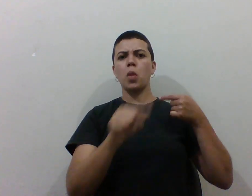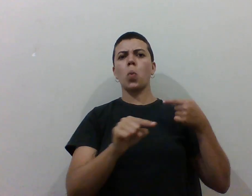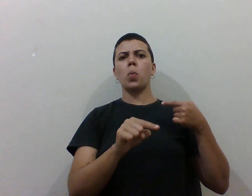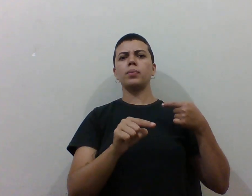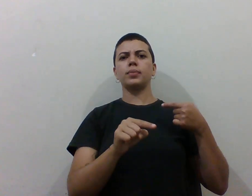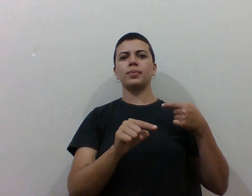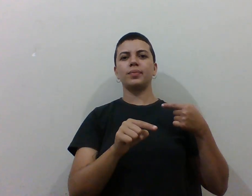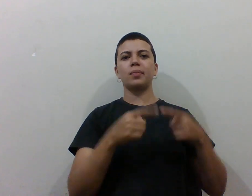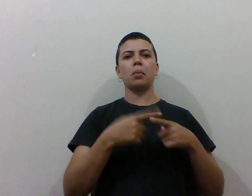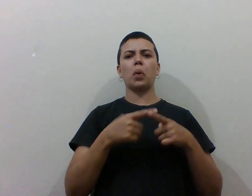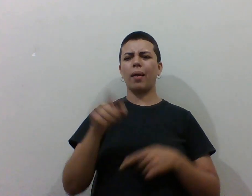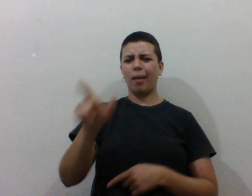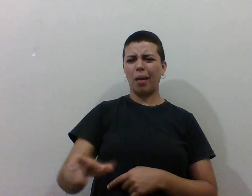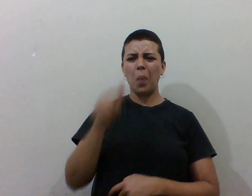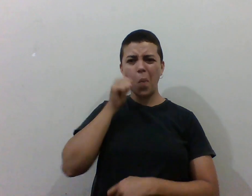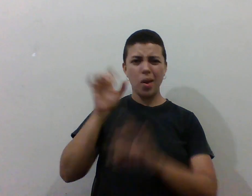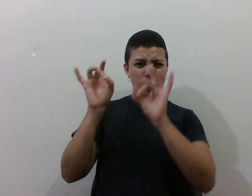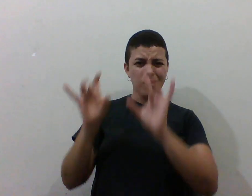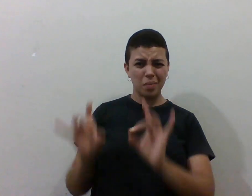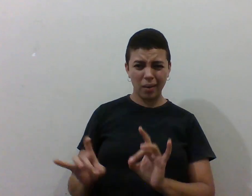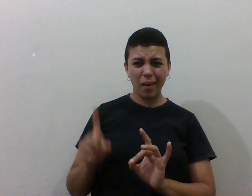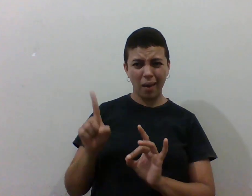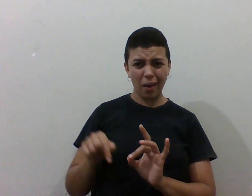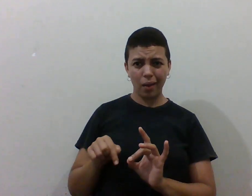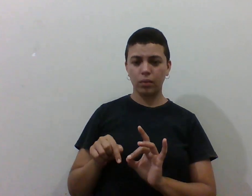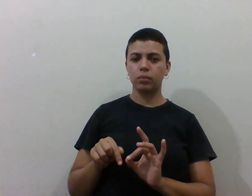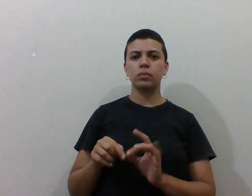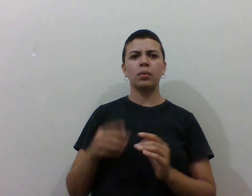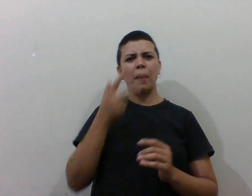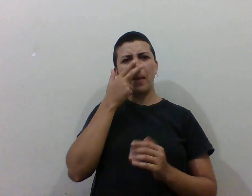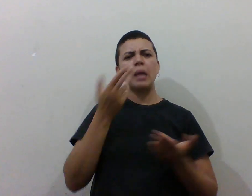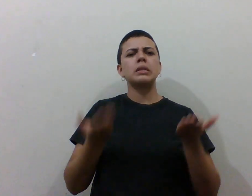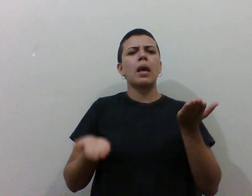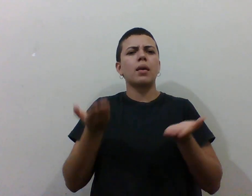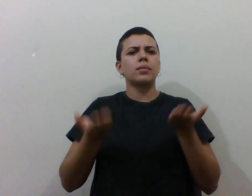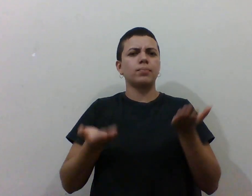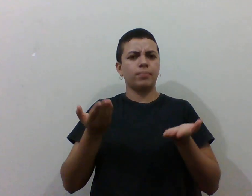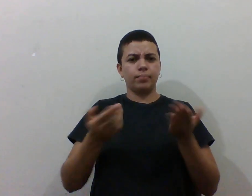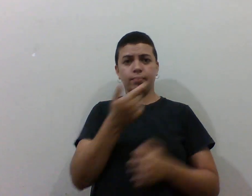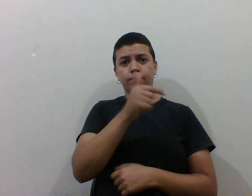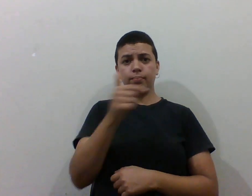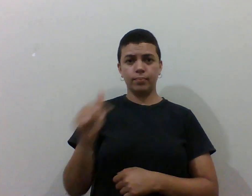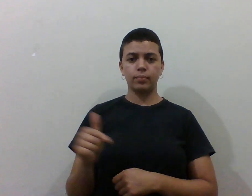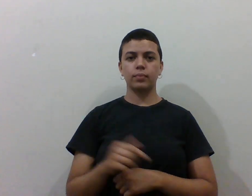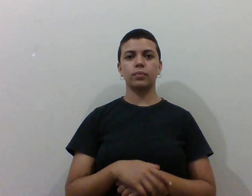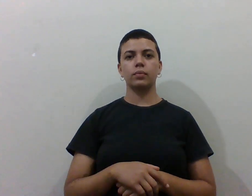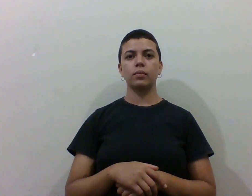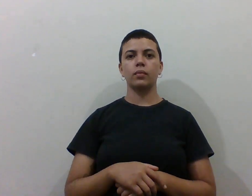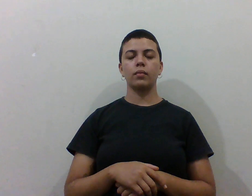tratava a mulher de forma diferente, era como se não fosse equilibrada ali no trato de mulheres e homens. E o Supremo Tribunal Federal